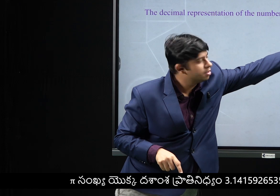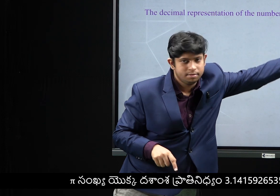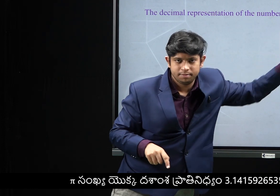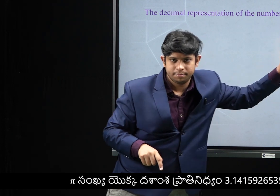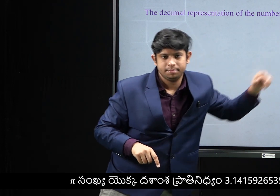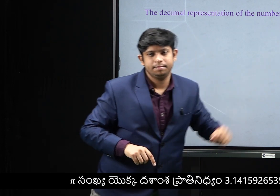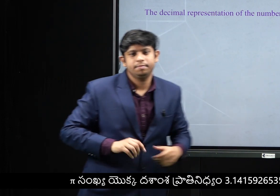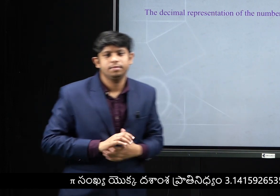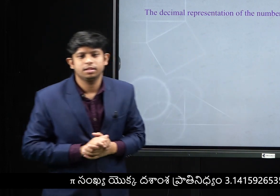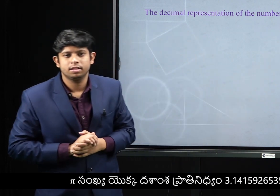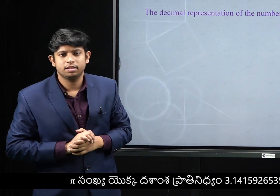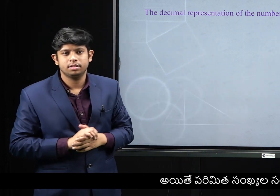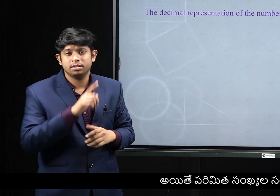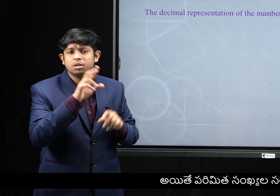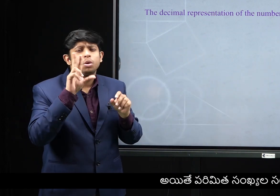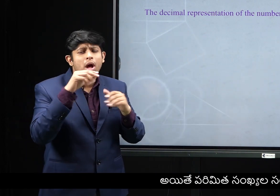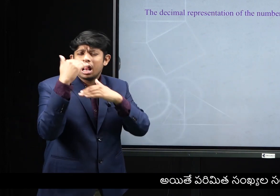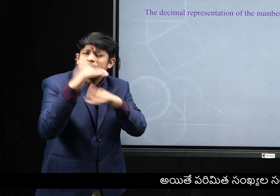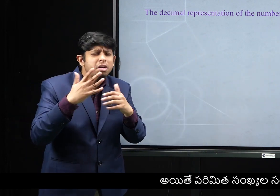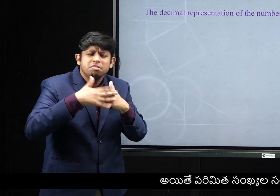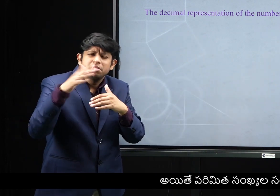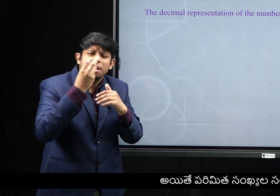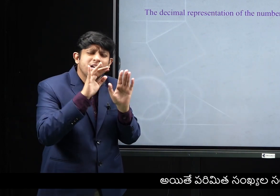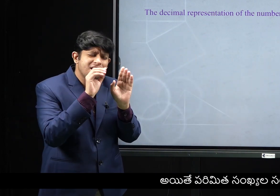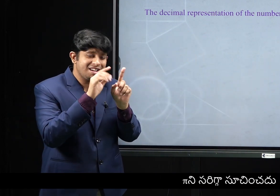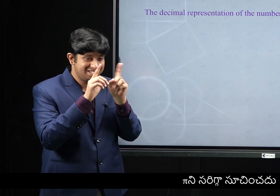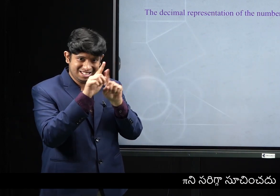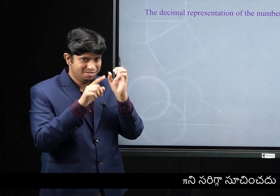3.14159తో మొదలవుతుంది. అయితే పరిమిత సంఖ్యల సంఖ్య పైని